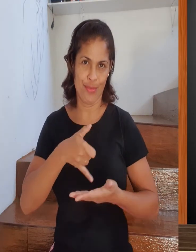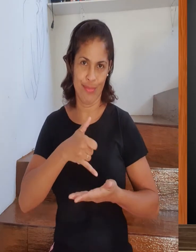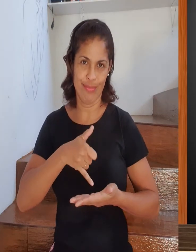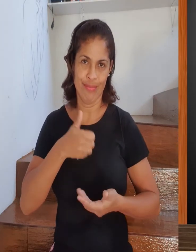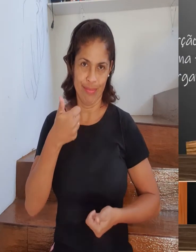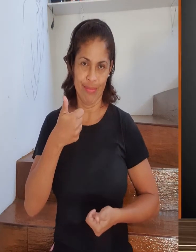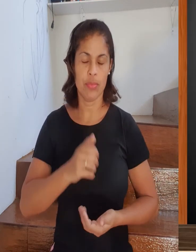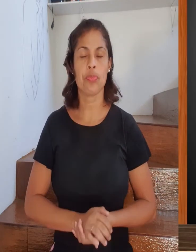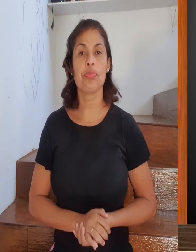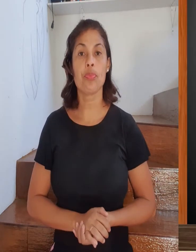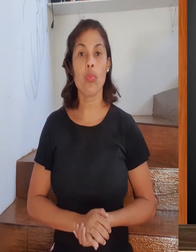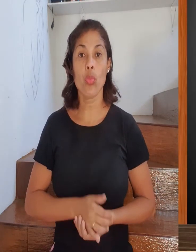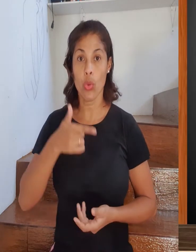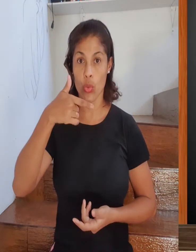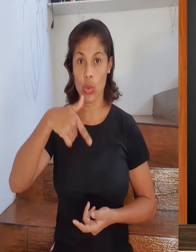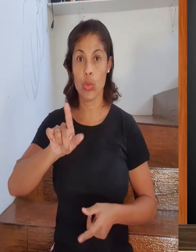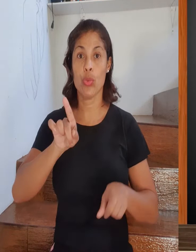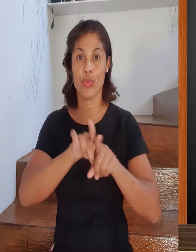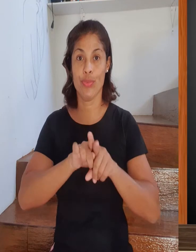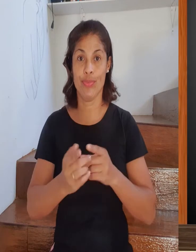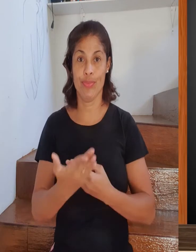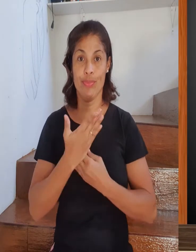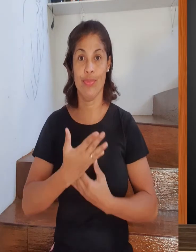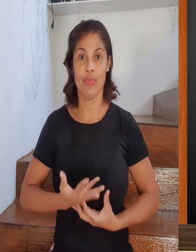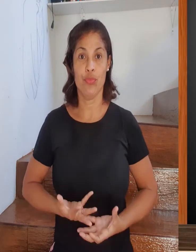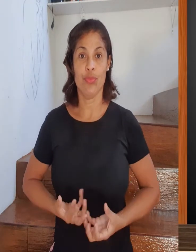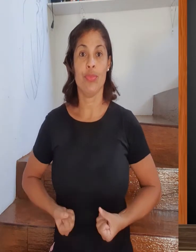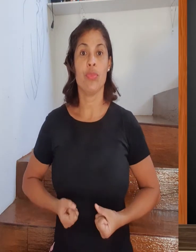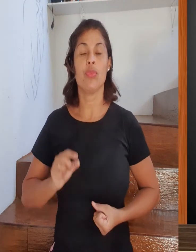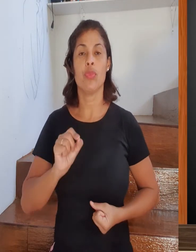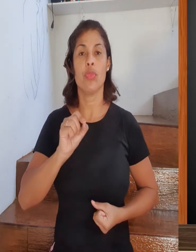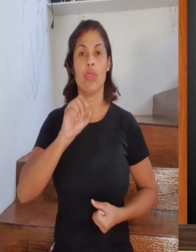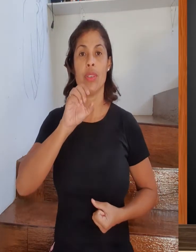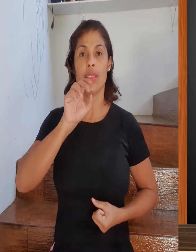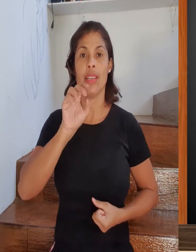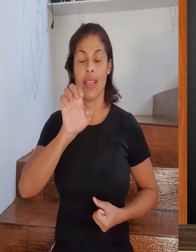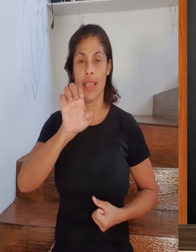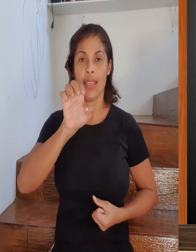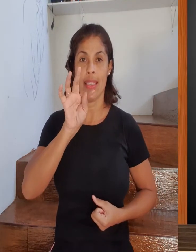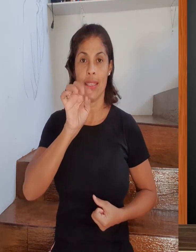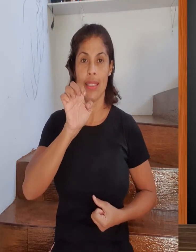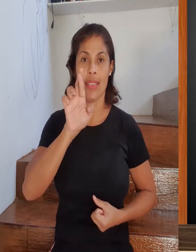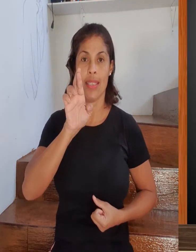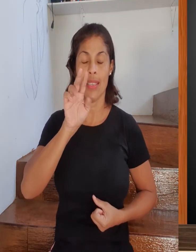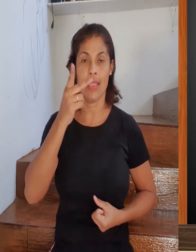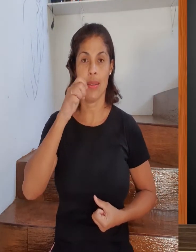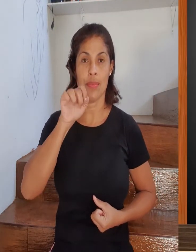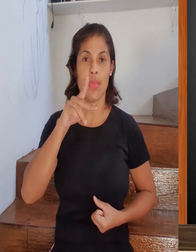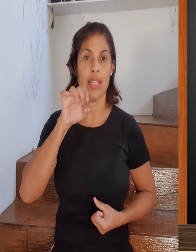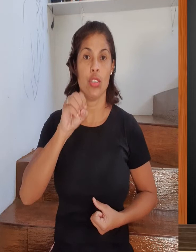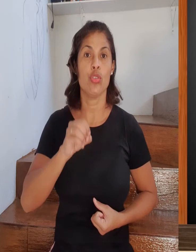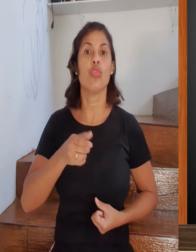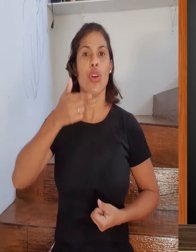suficiente. Um outro fator que favorece a absorção é o ciclo enterhepático, que